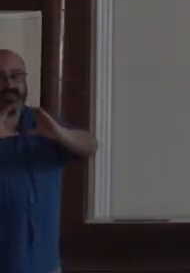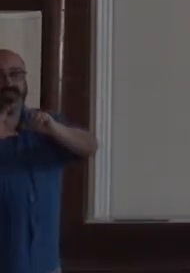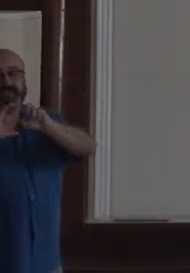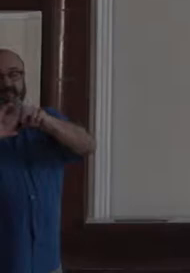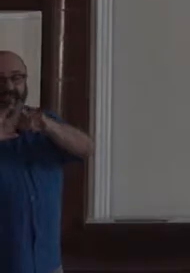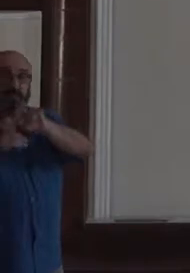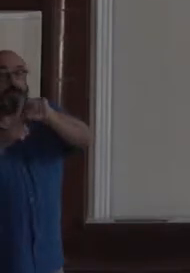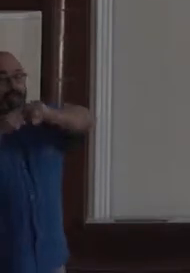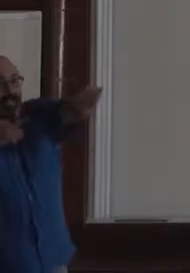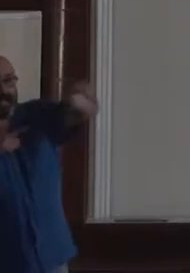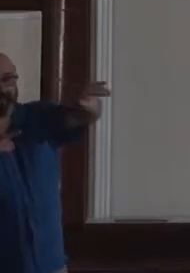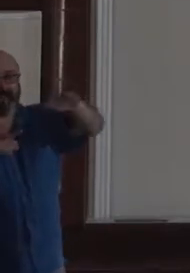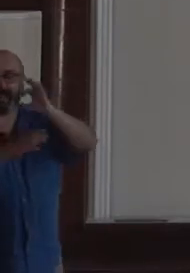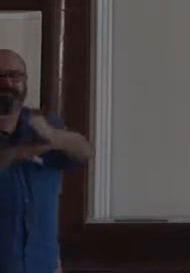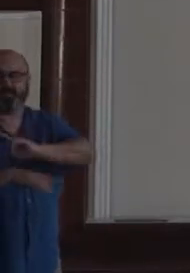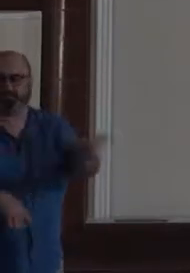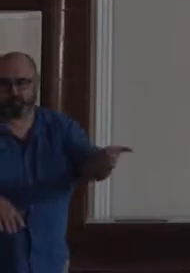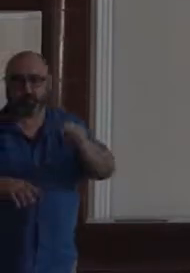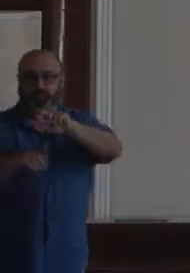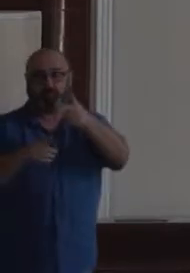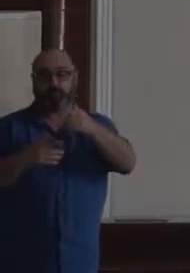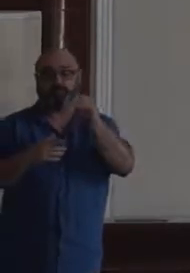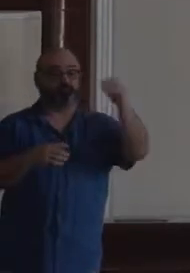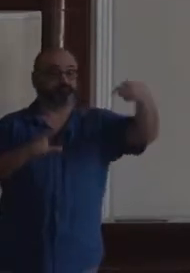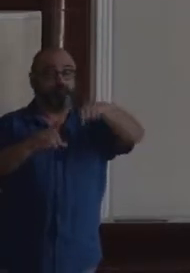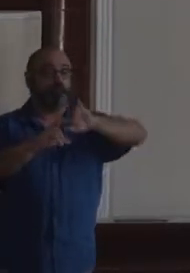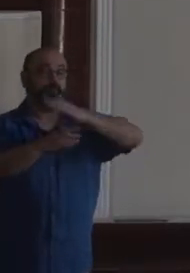faire un appel mais qui va me renvoyer des valeurs prédéfinies.